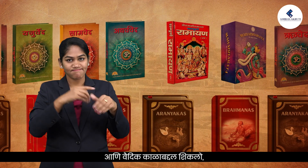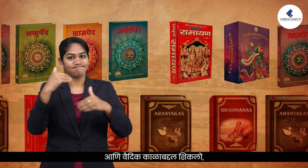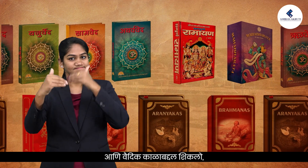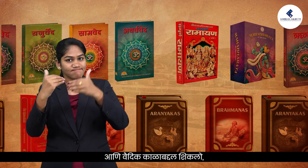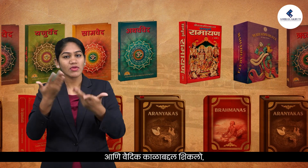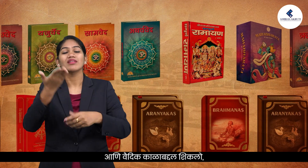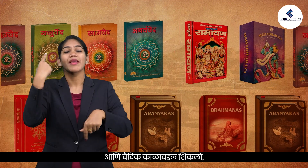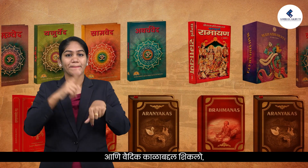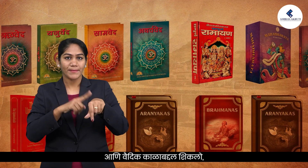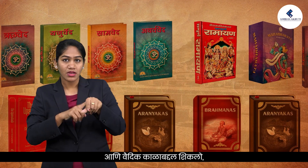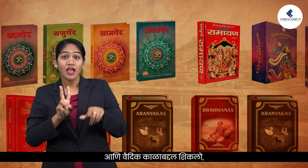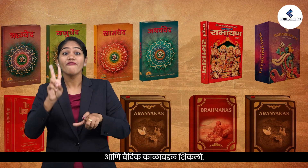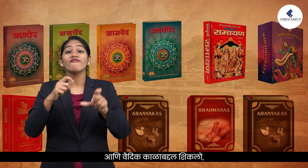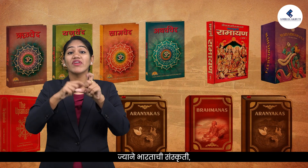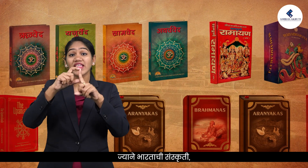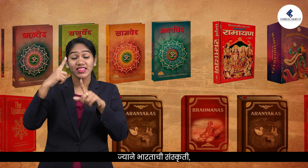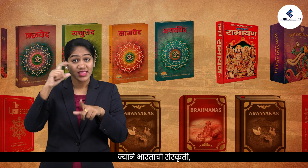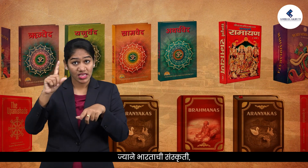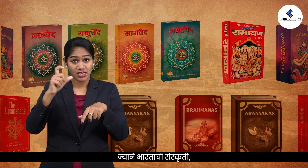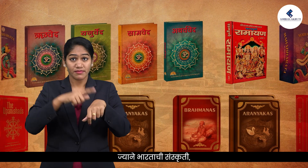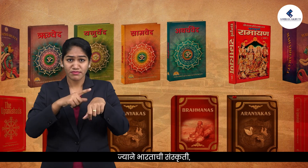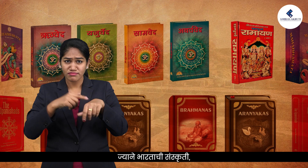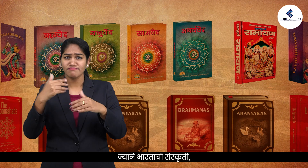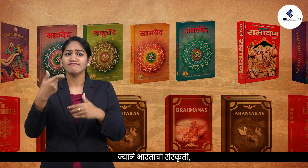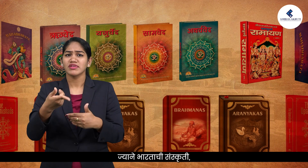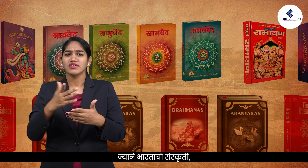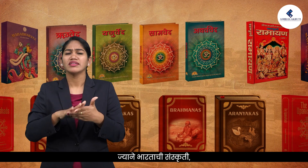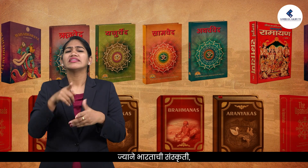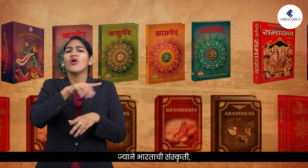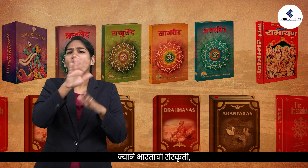आणि वैदिक काळाबद्दल शिकलो, ज्याने भारताची संस्कृती,